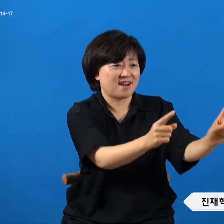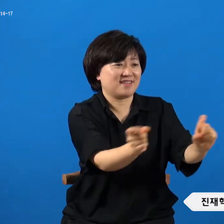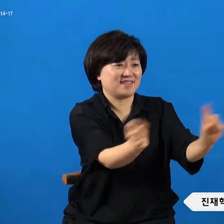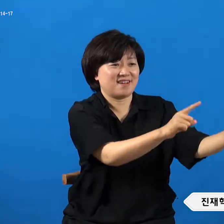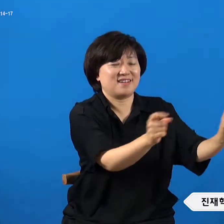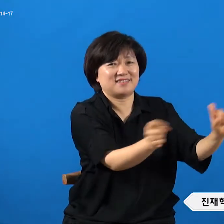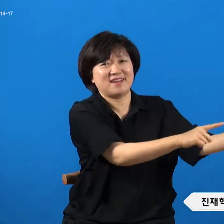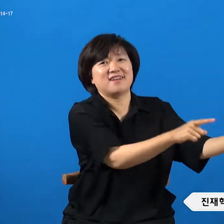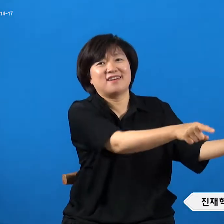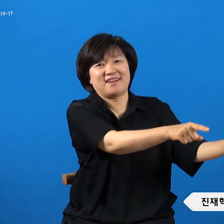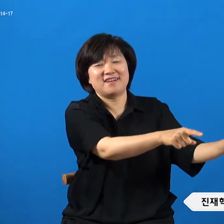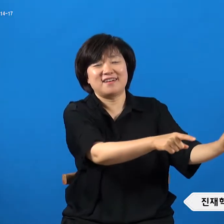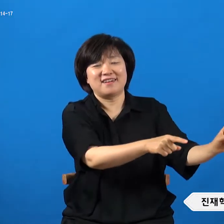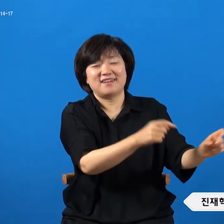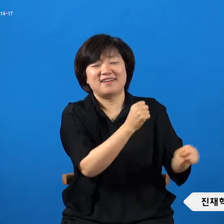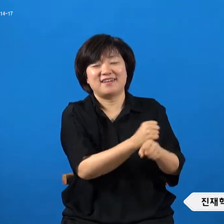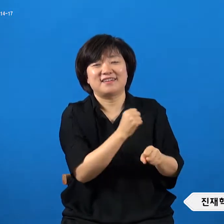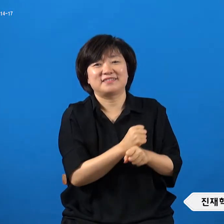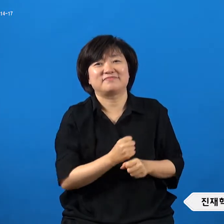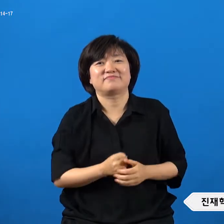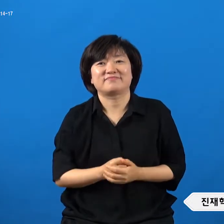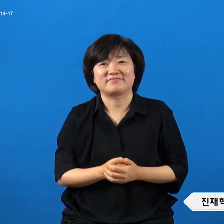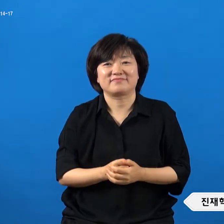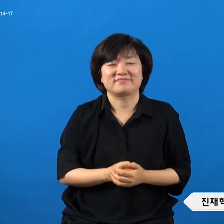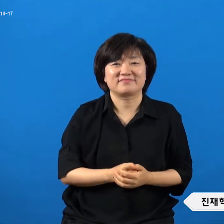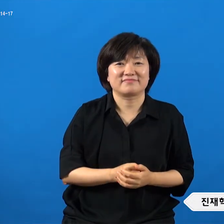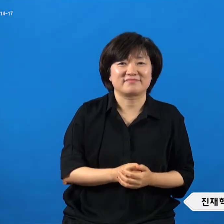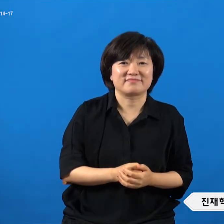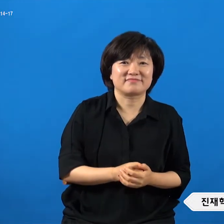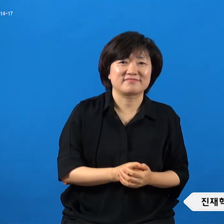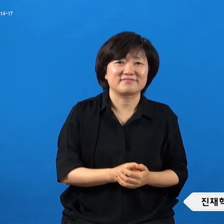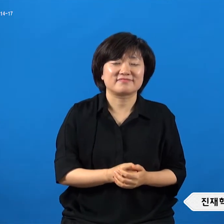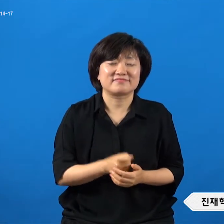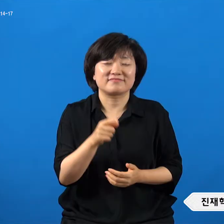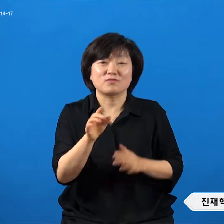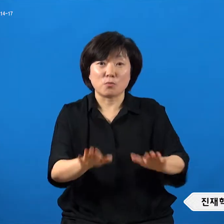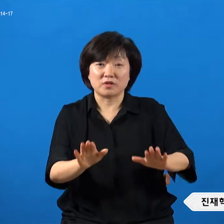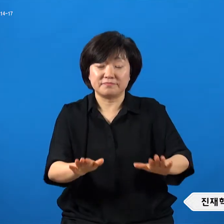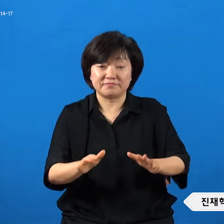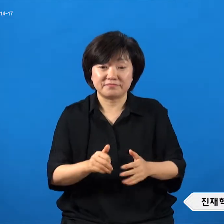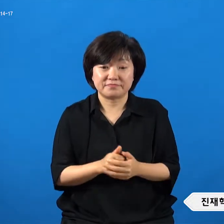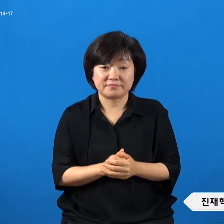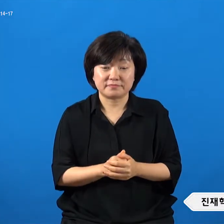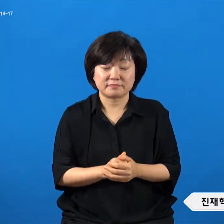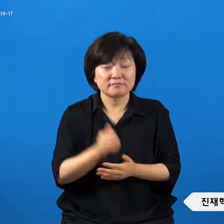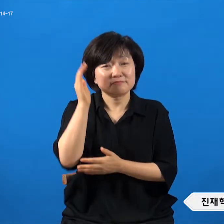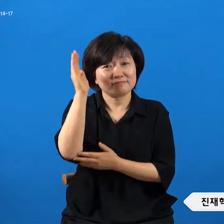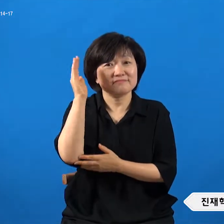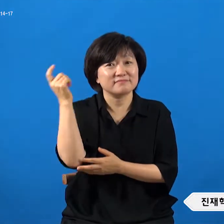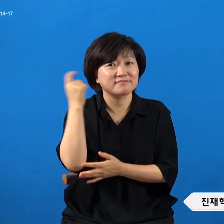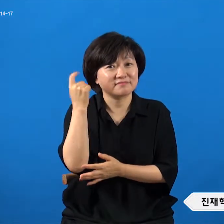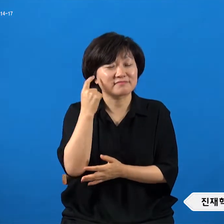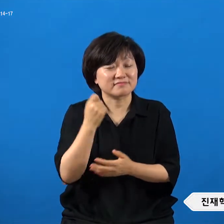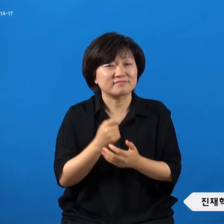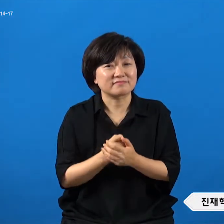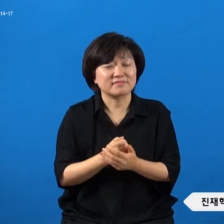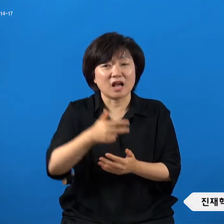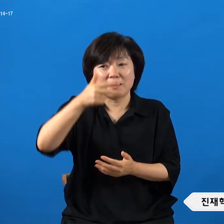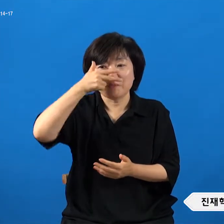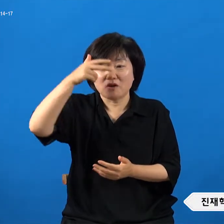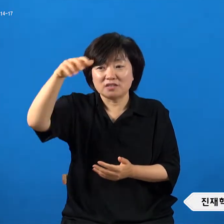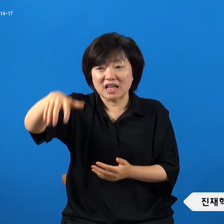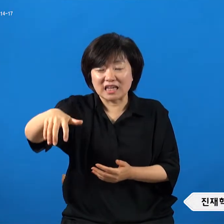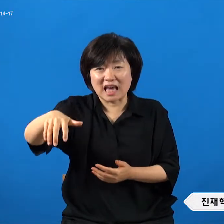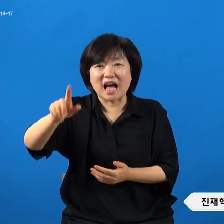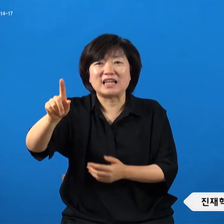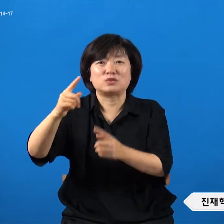모습을 보게 됩니다. 이번 배프티스트 블레싱에서도 그런 이야기를 들어봅니다. 평택에 있는